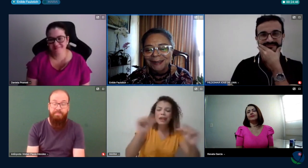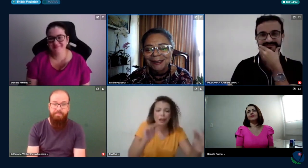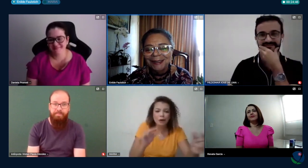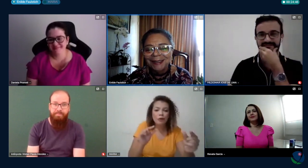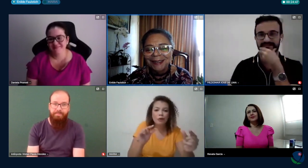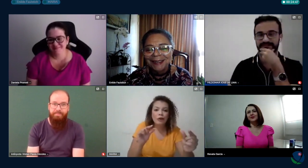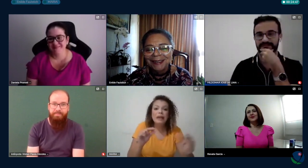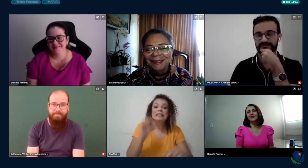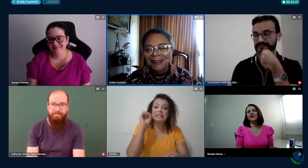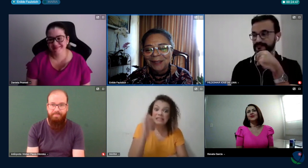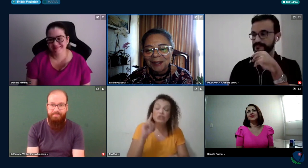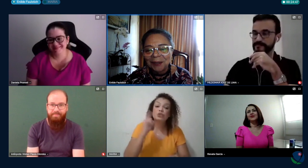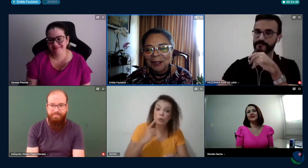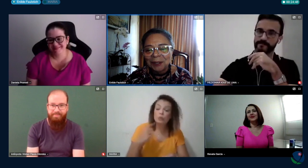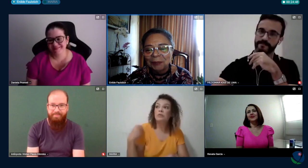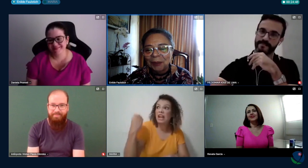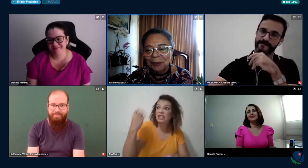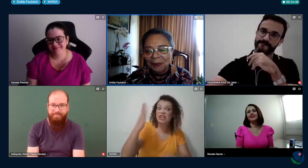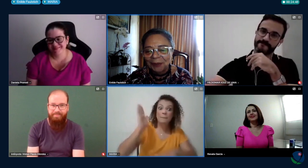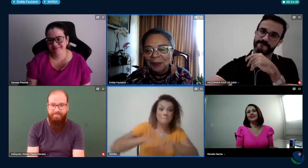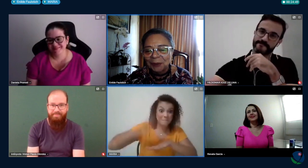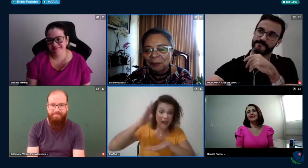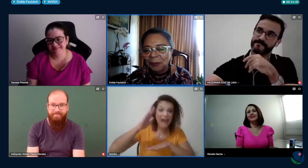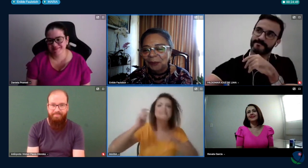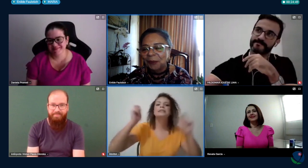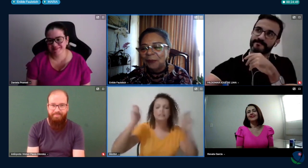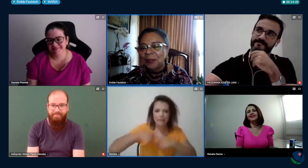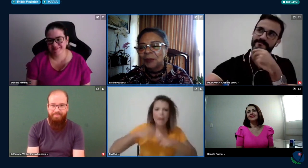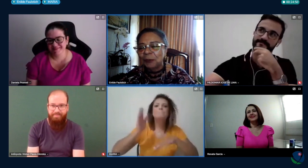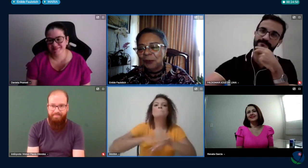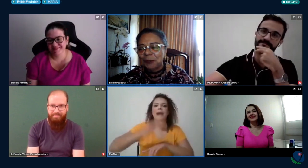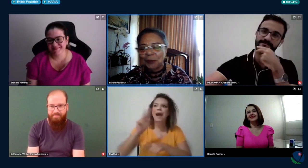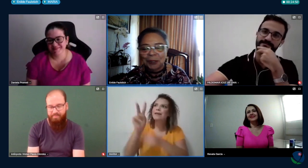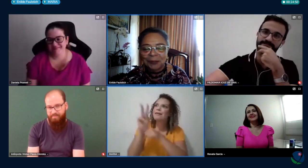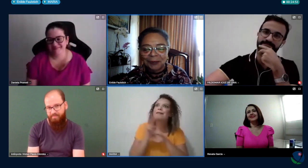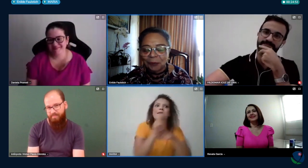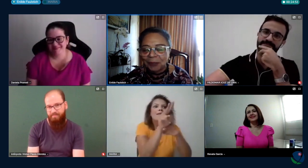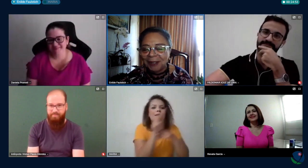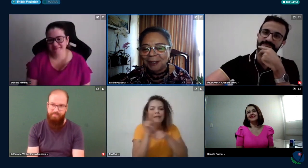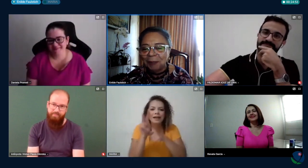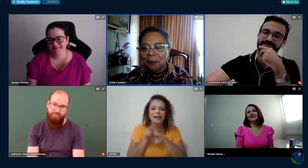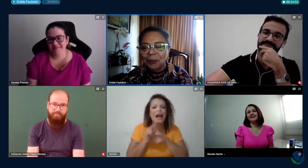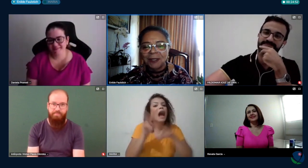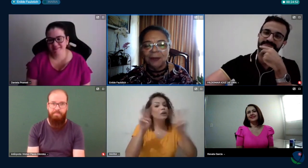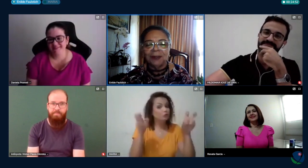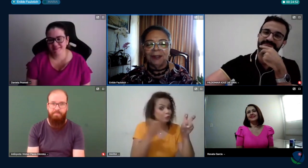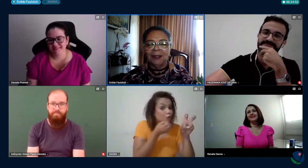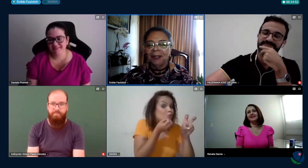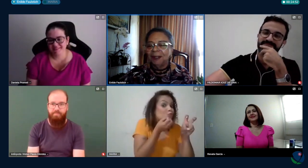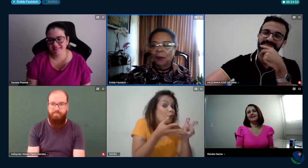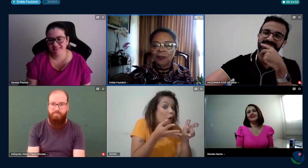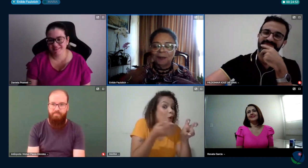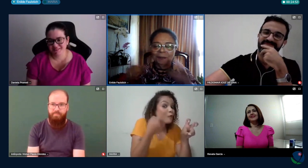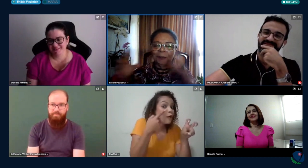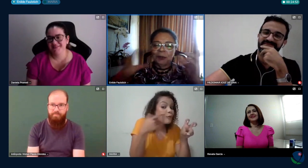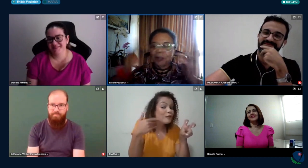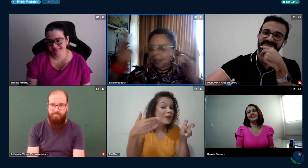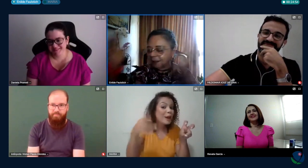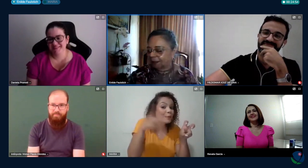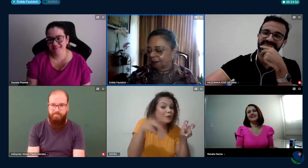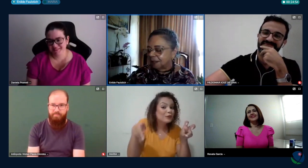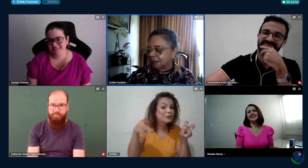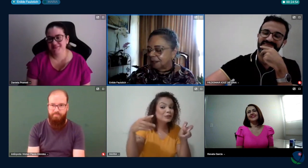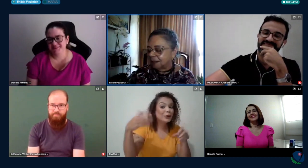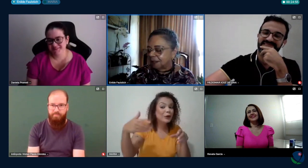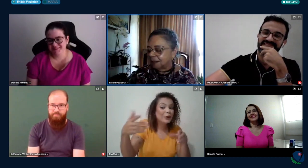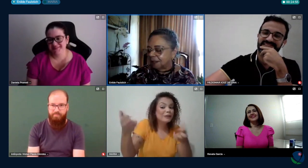Dani? É um artigo bom, é um assunto bom. Vamos ver se os professores que vão falar aí depois dizem, pode puxar